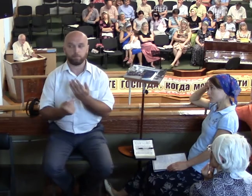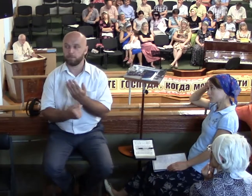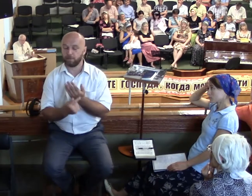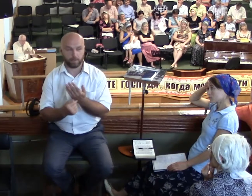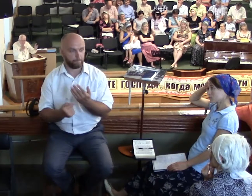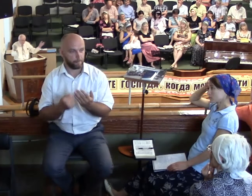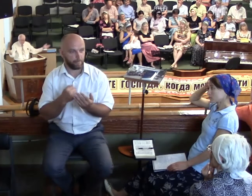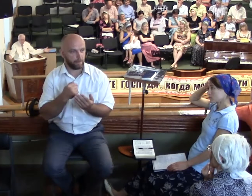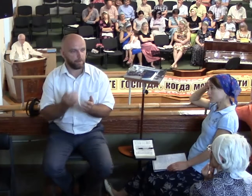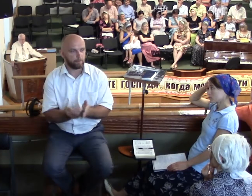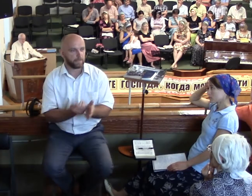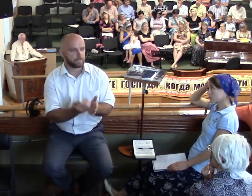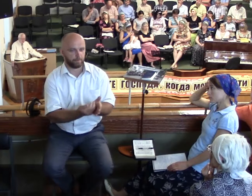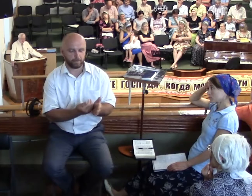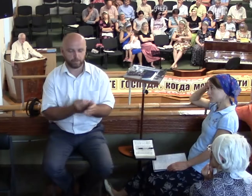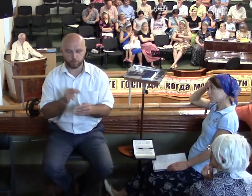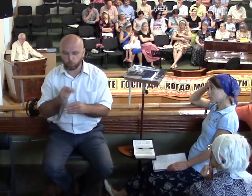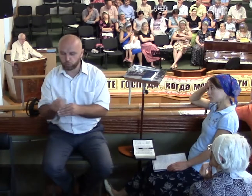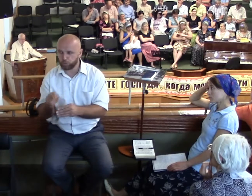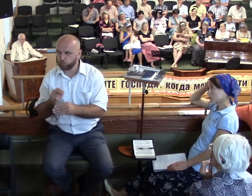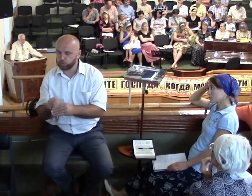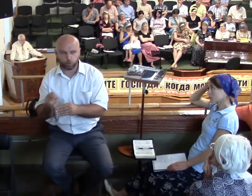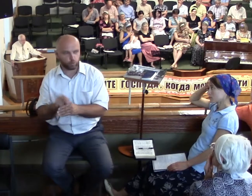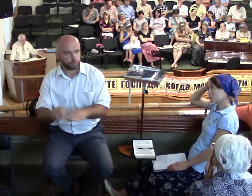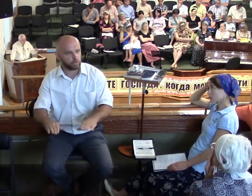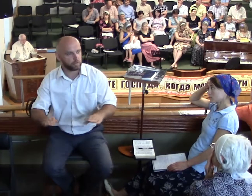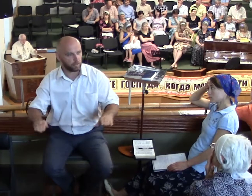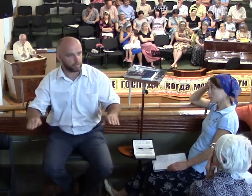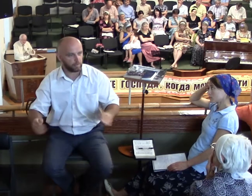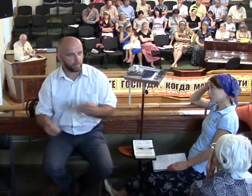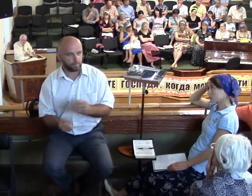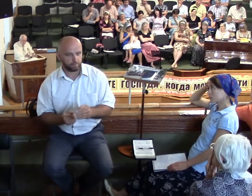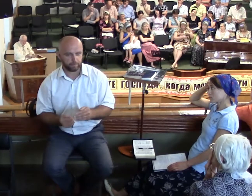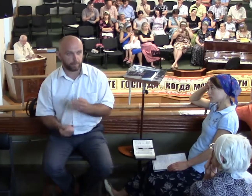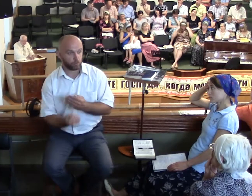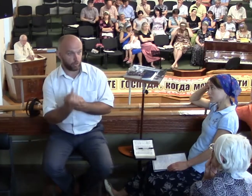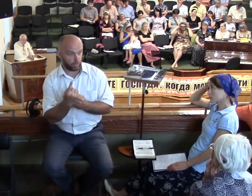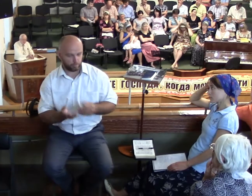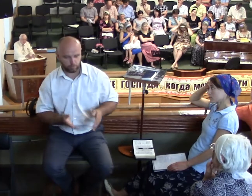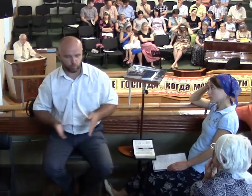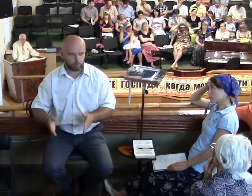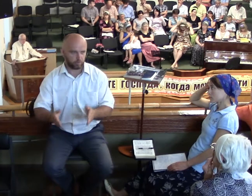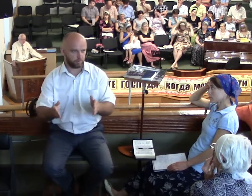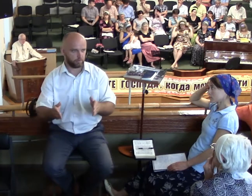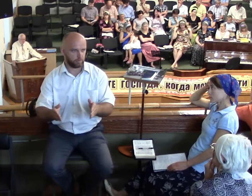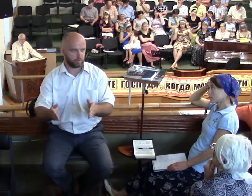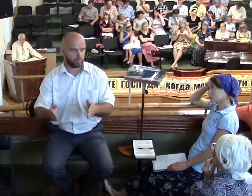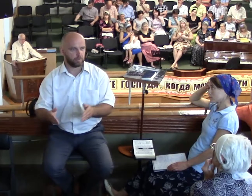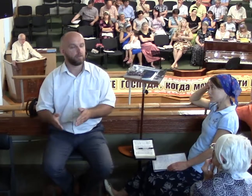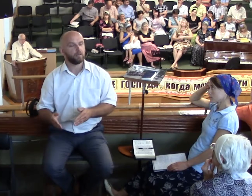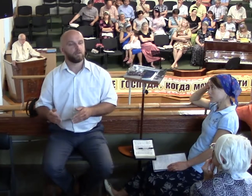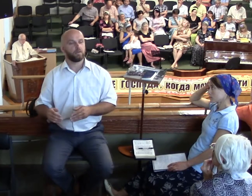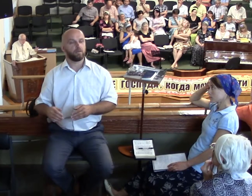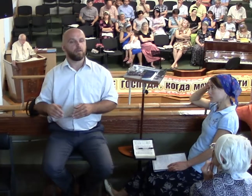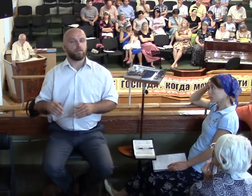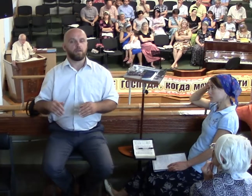когда он потом не уклонится, когда состарится. Поэтому, друзья, дети росли наши без садиков,